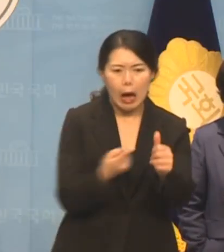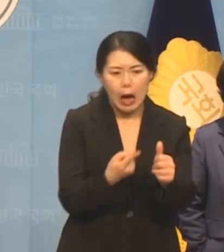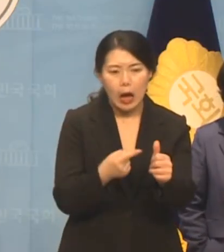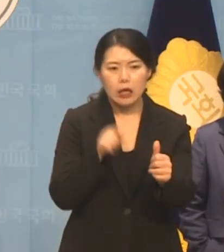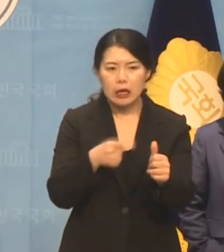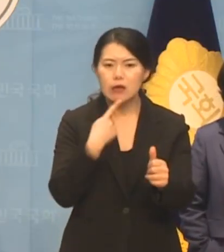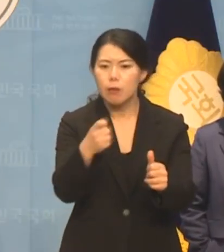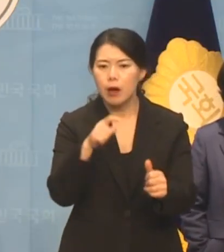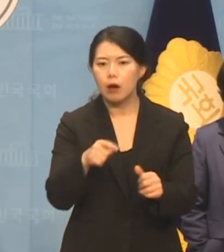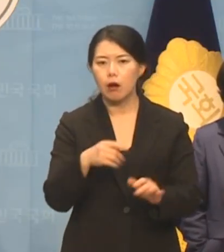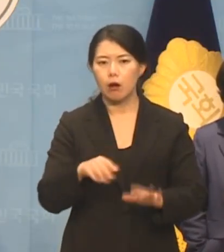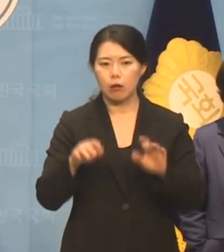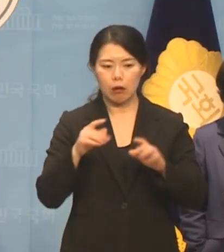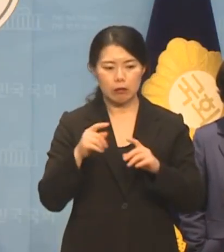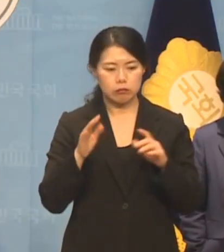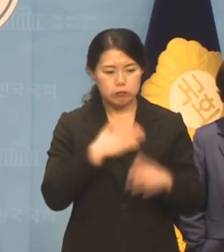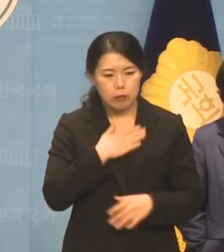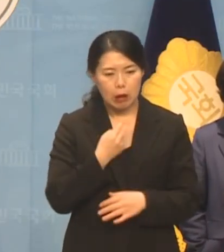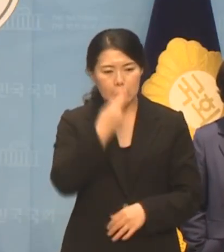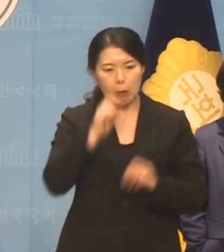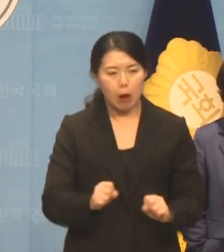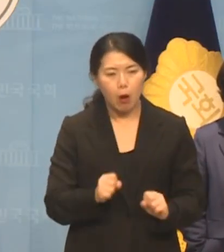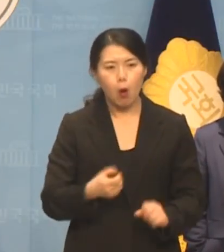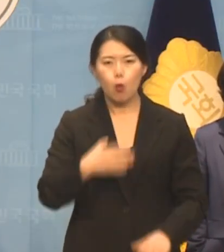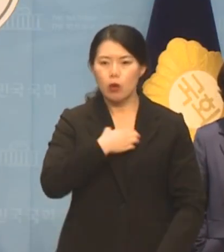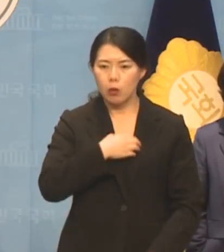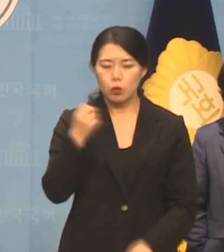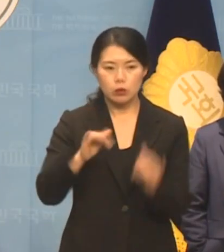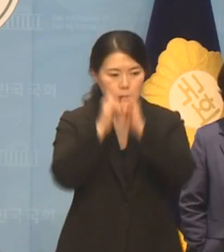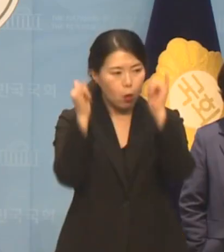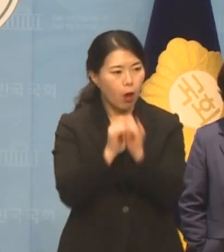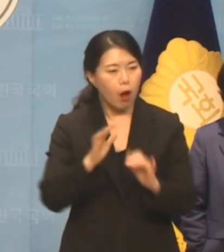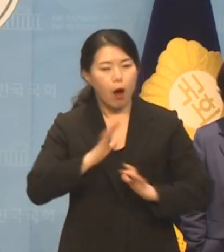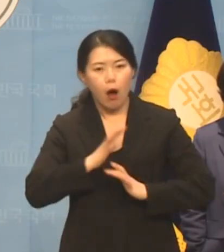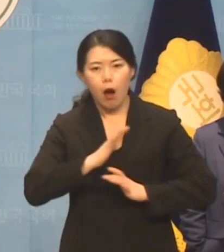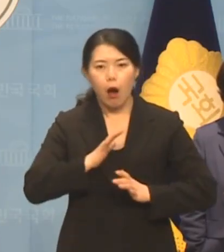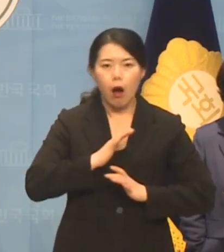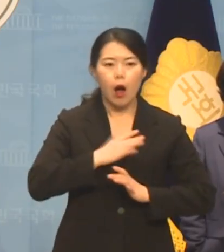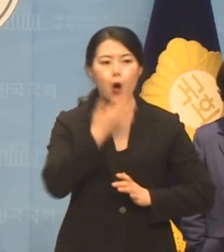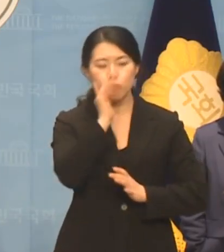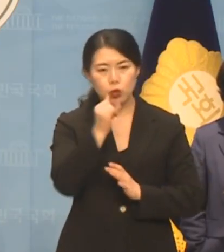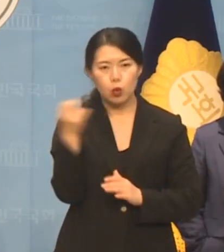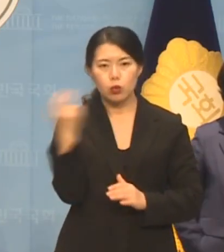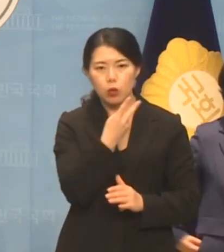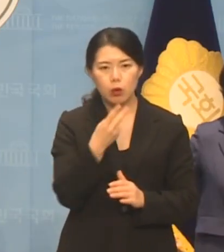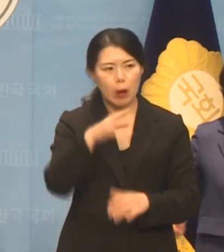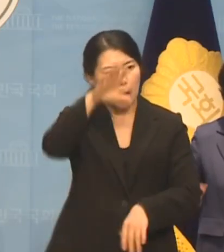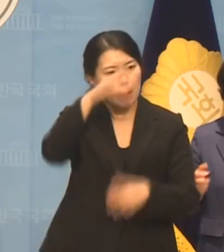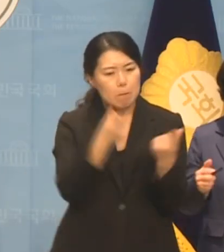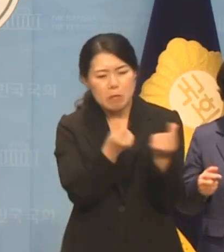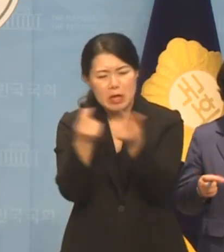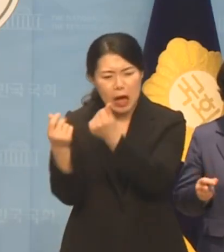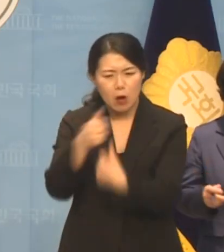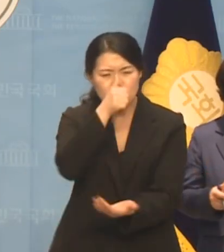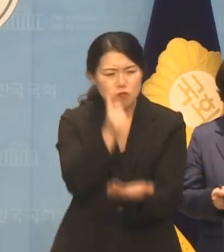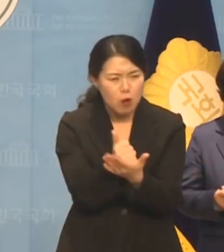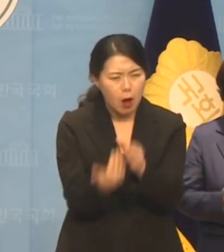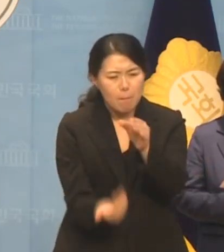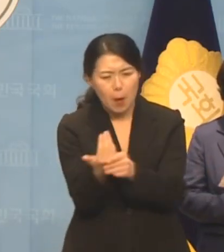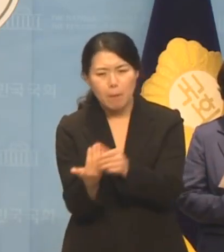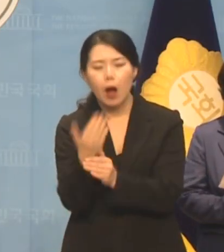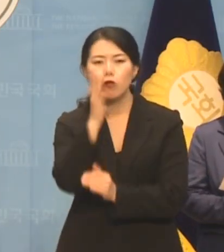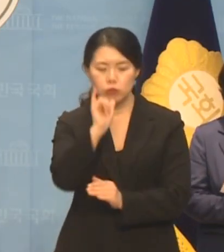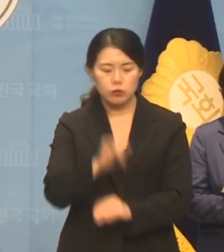생명과 안전을 위협할 뿐만 아니라 사회 전체의 공포와 불안을 조성하고 모방 범죄를 유발할 수 있는